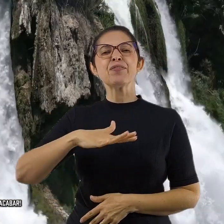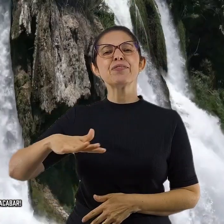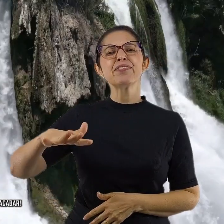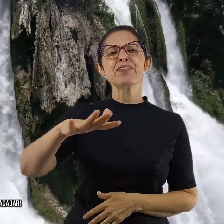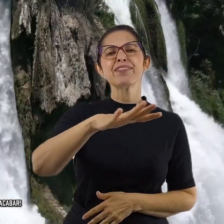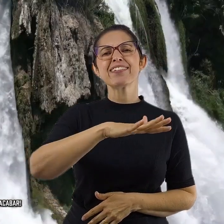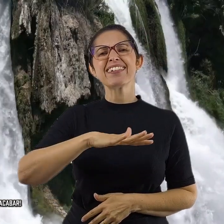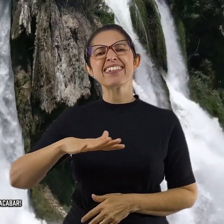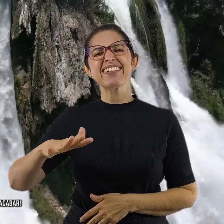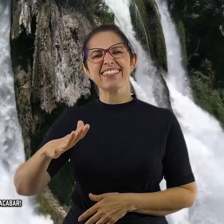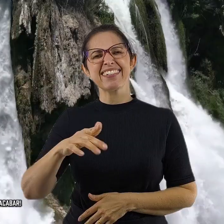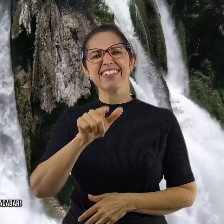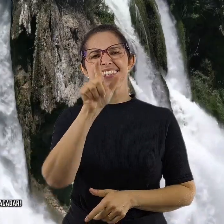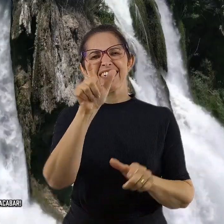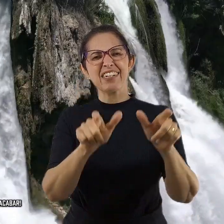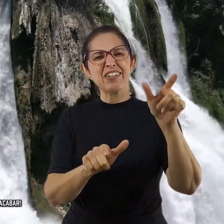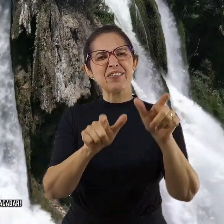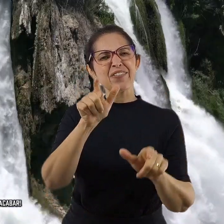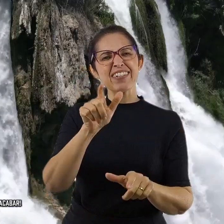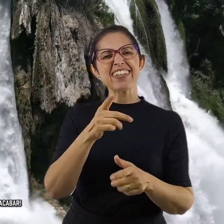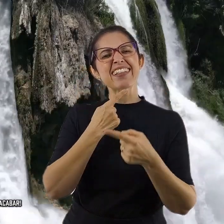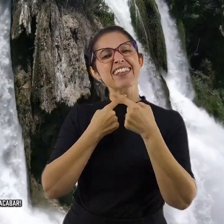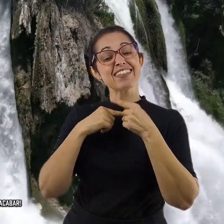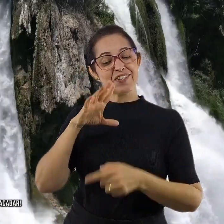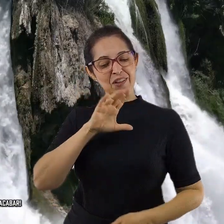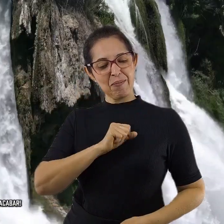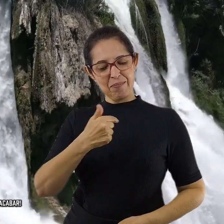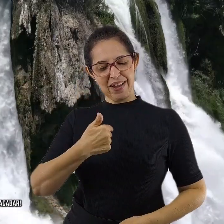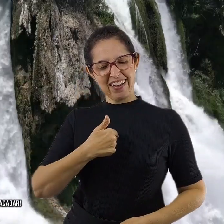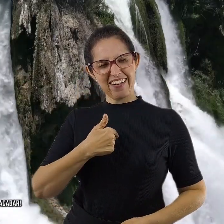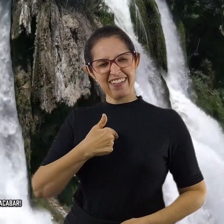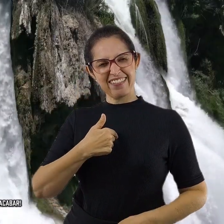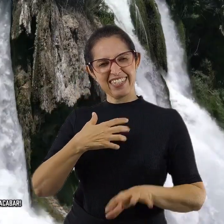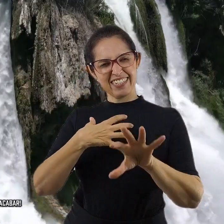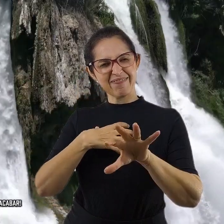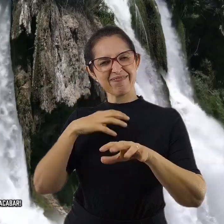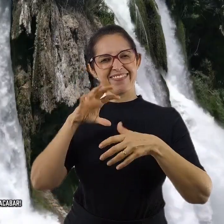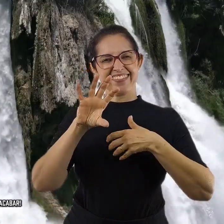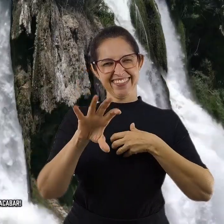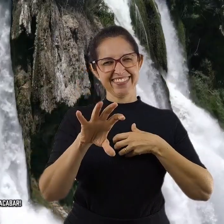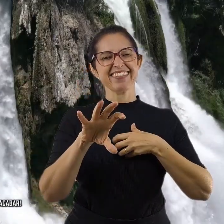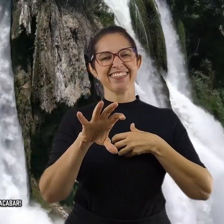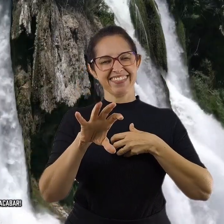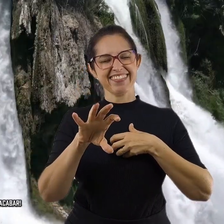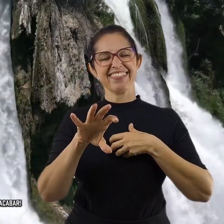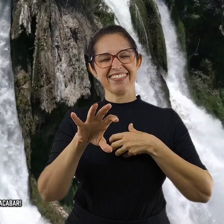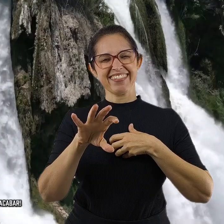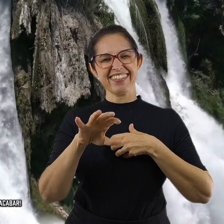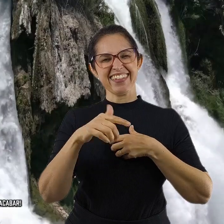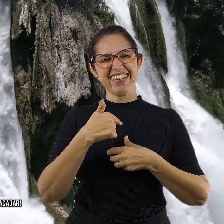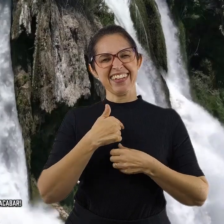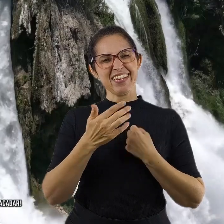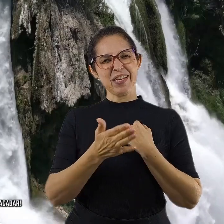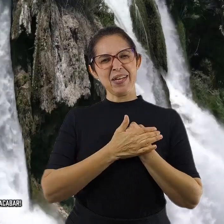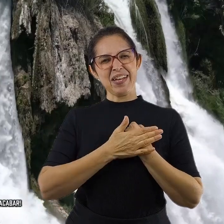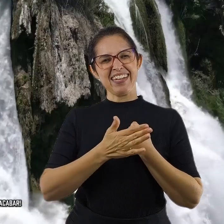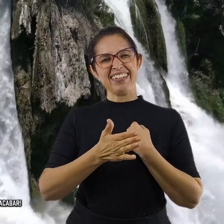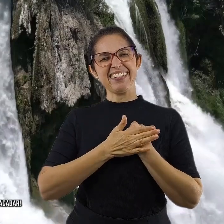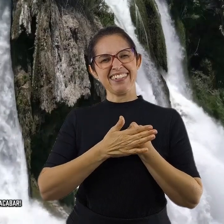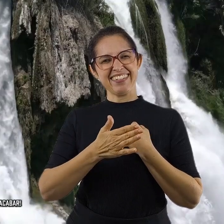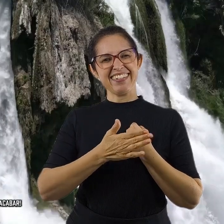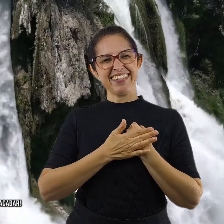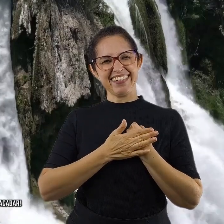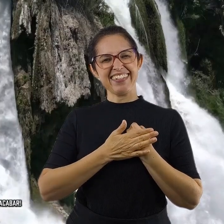meus servos, Ei lá na rai. aqueles que desejam me amar, como eu vos amo, Ei desci. Aleluia. eu